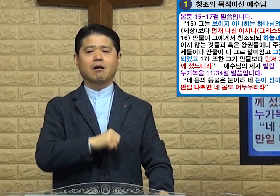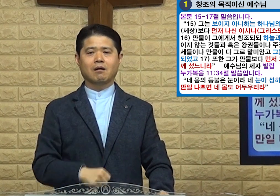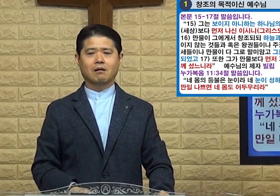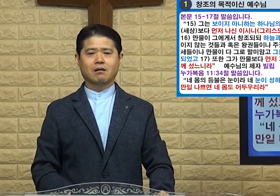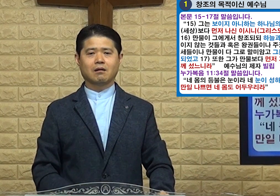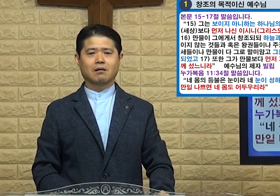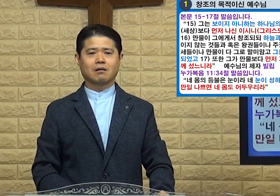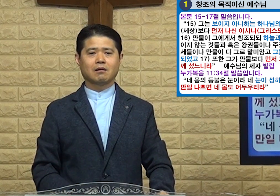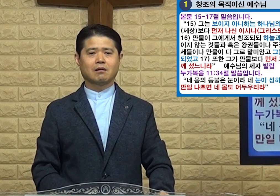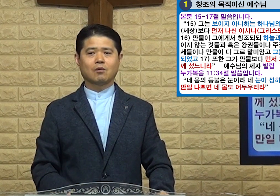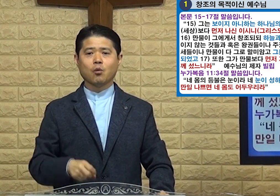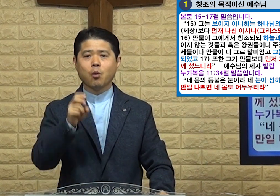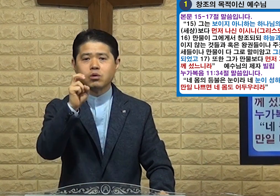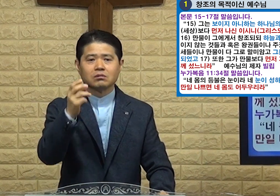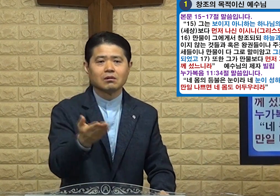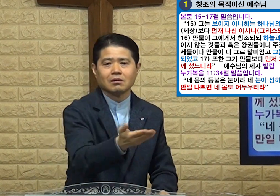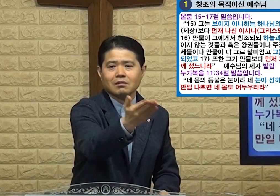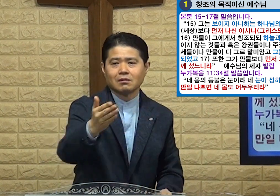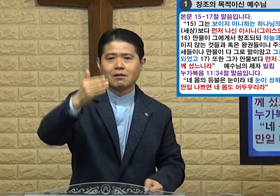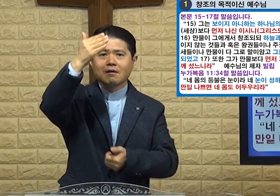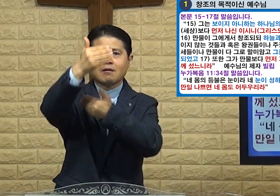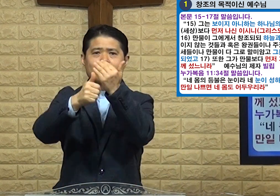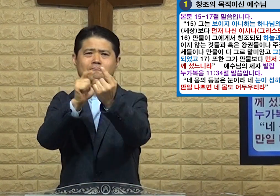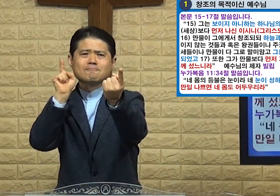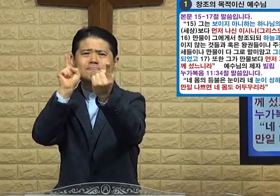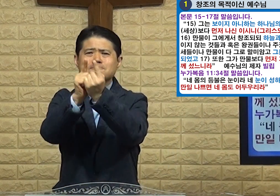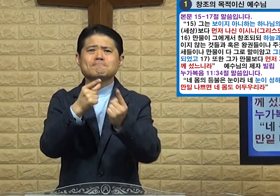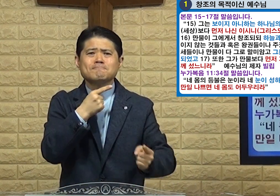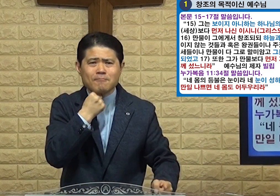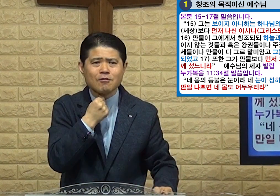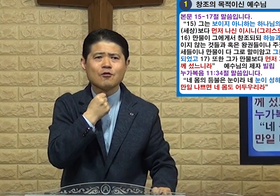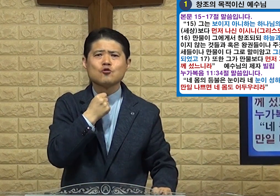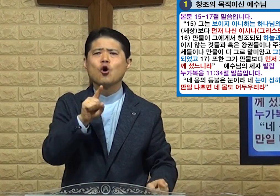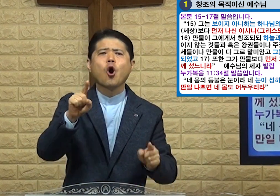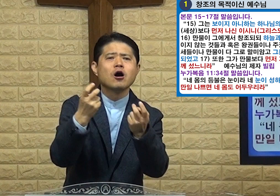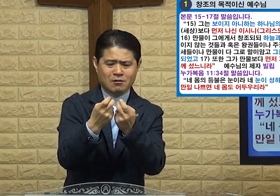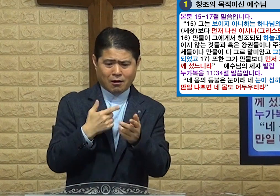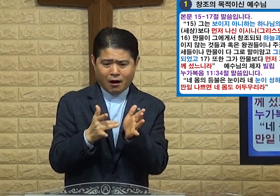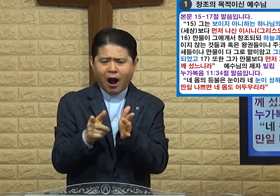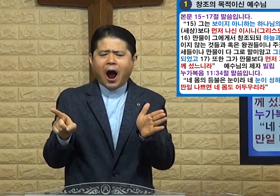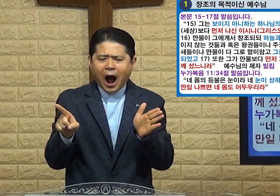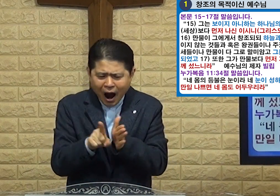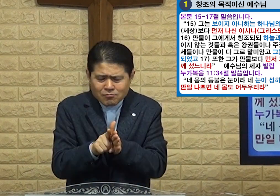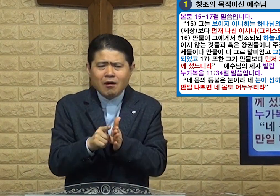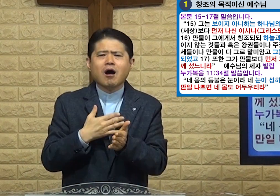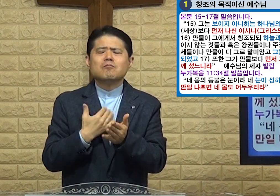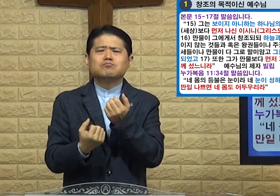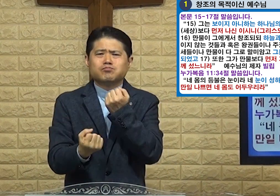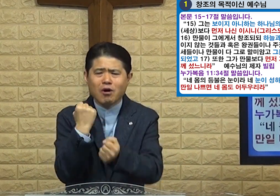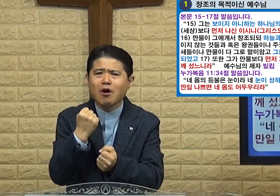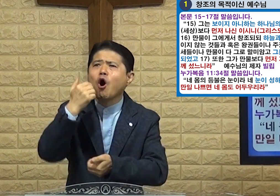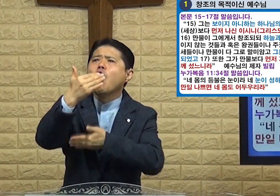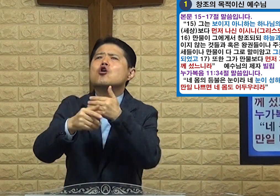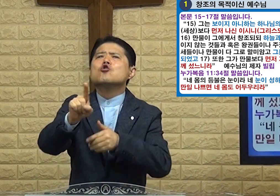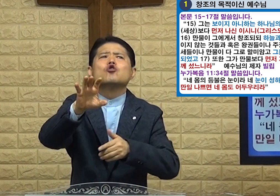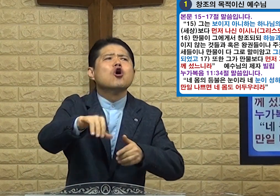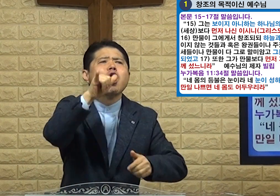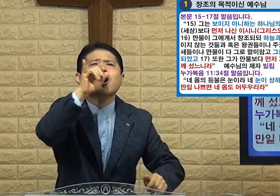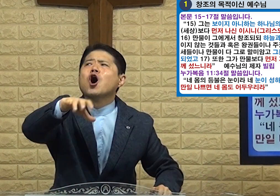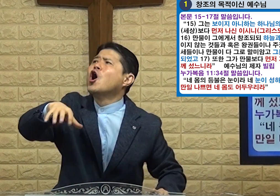빌립이 그제서야 깨달았습니다. 혹시 여러분들은 하나님을 정말 만나고 싶은데 어떻게 만나냐? 예수님을 믿는데도 불구하고